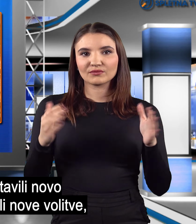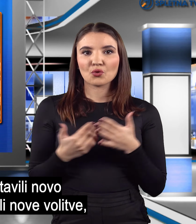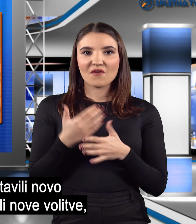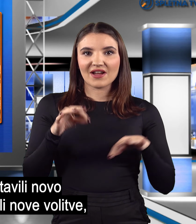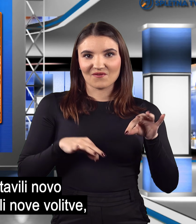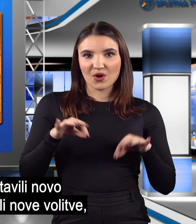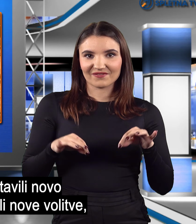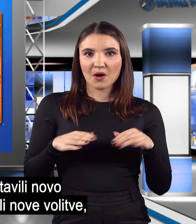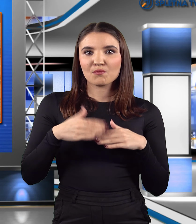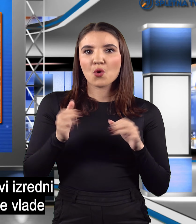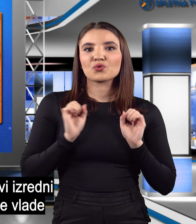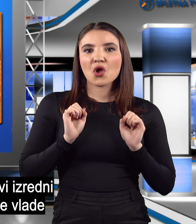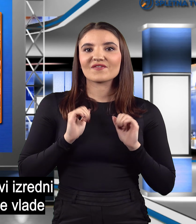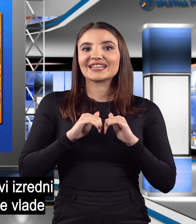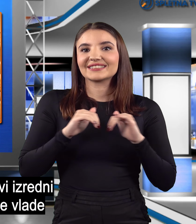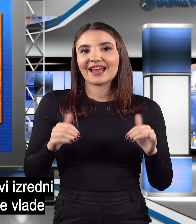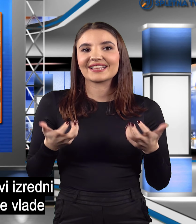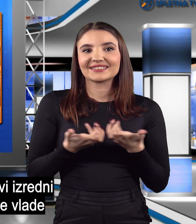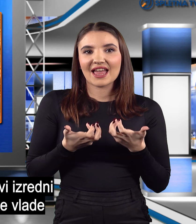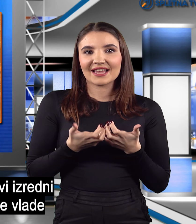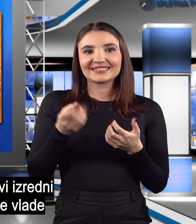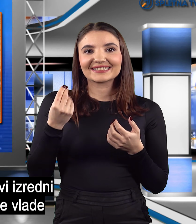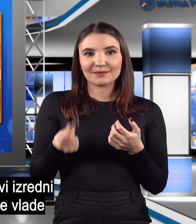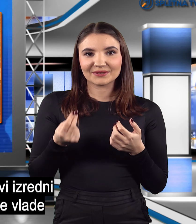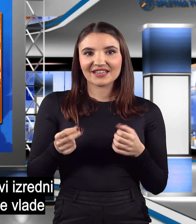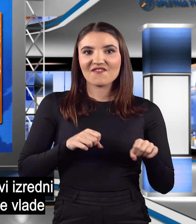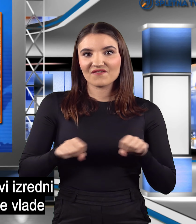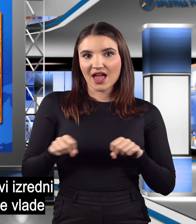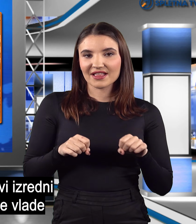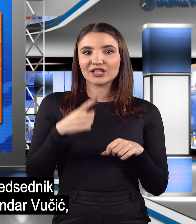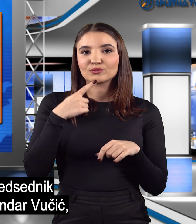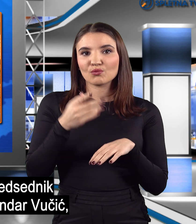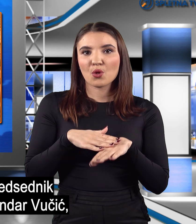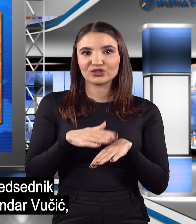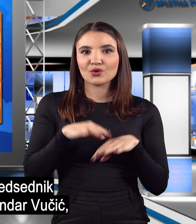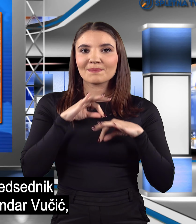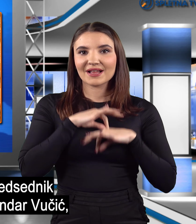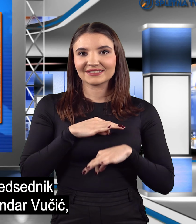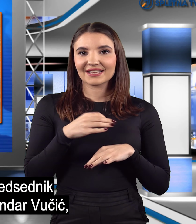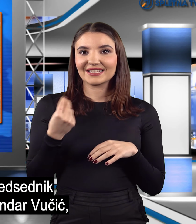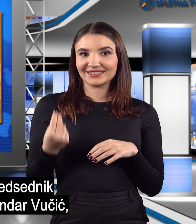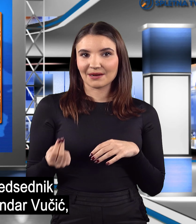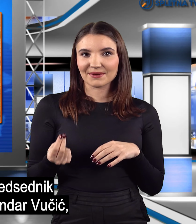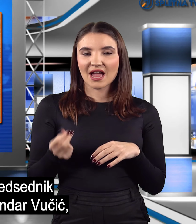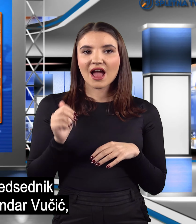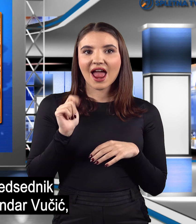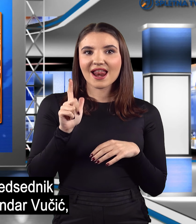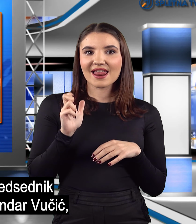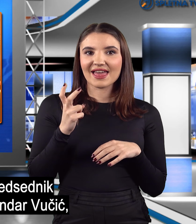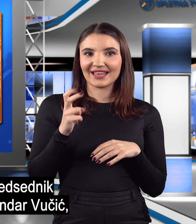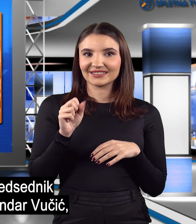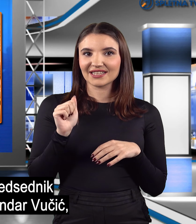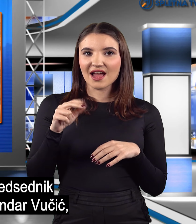nove volitve, je po torkovi izredni seji srbske vlade sporočil predsednik Srbije Aleksandar Vučić, potem ko je